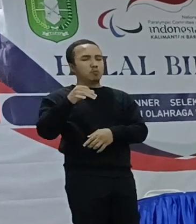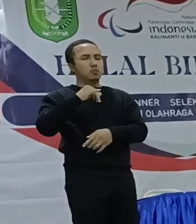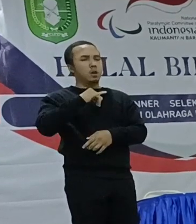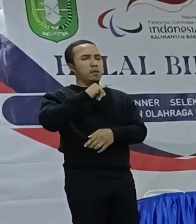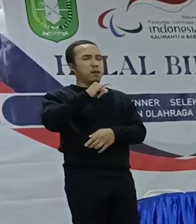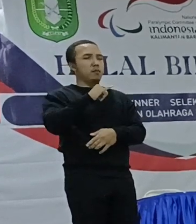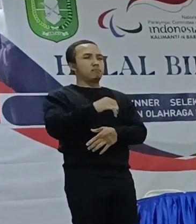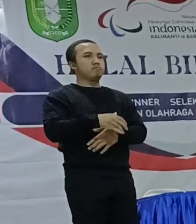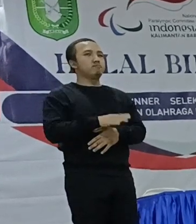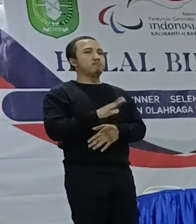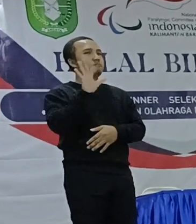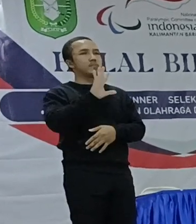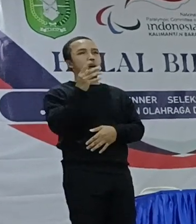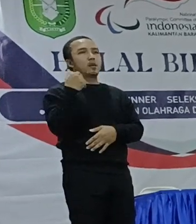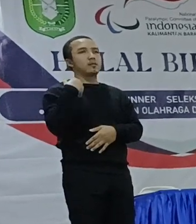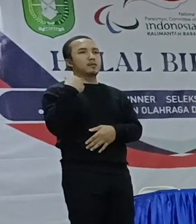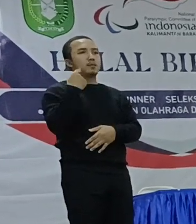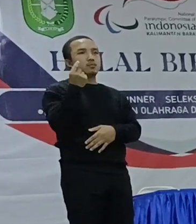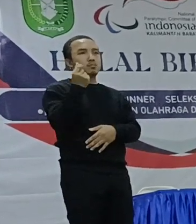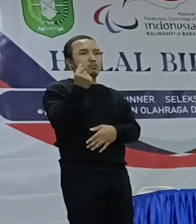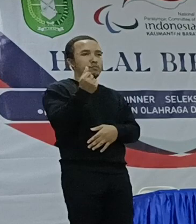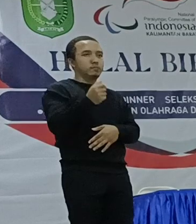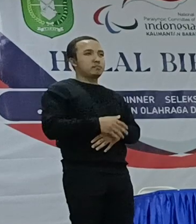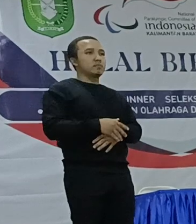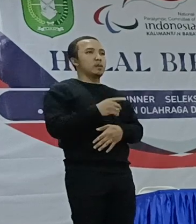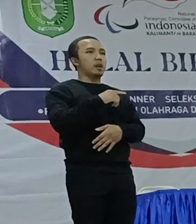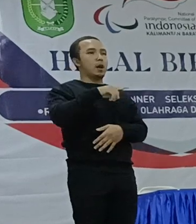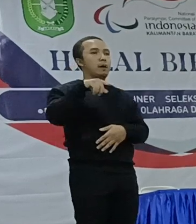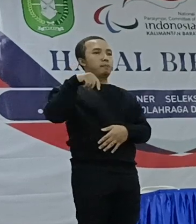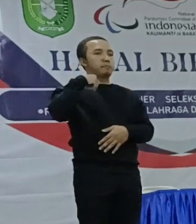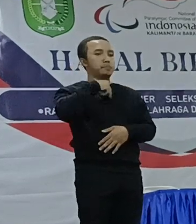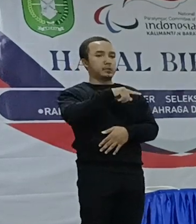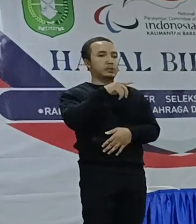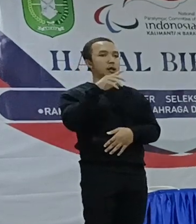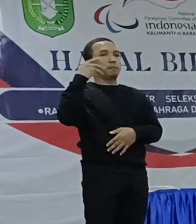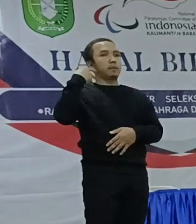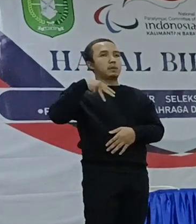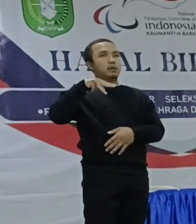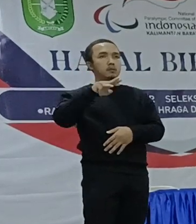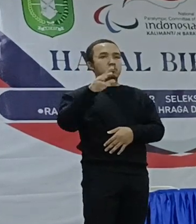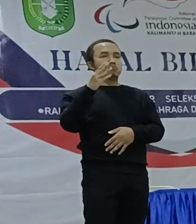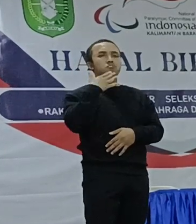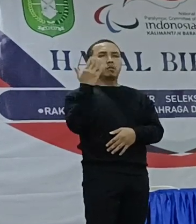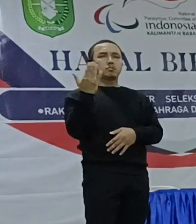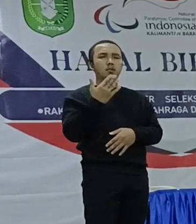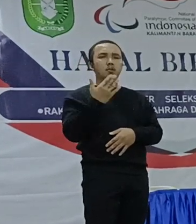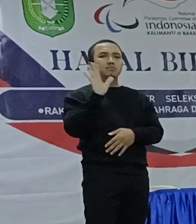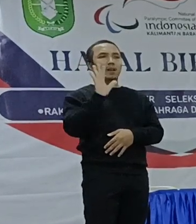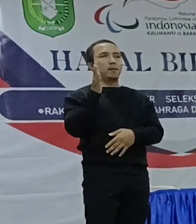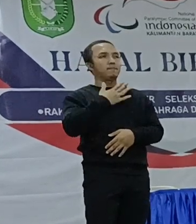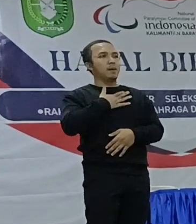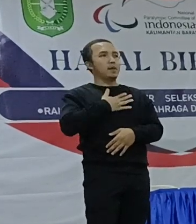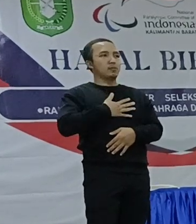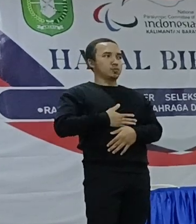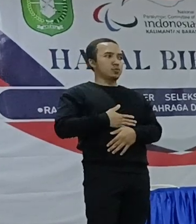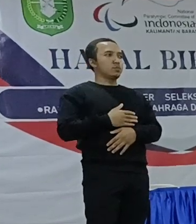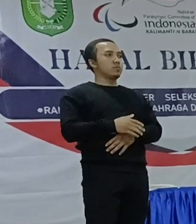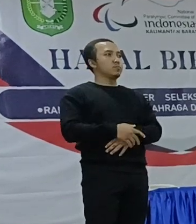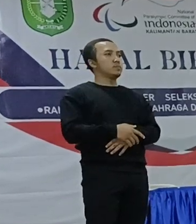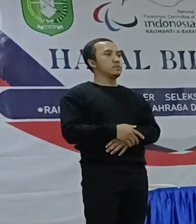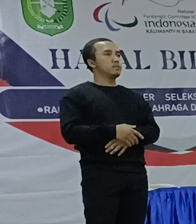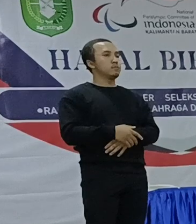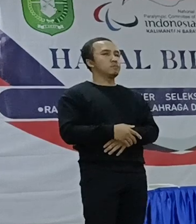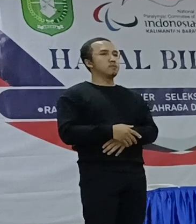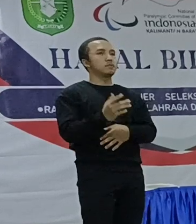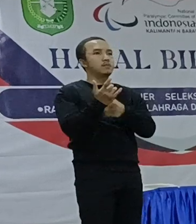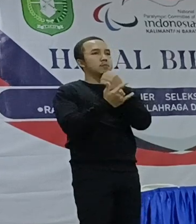kami di PCI membiasakan tidak mengeluh. Makanya si kawan kalau orang